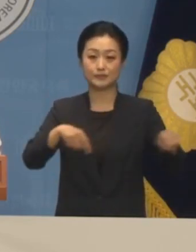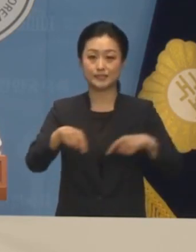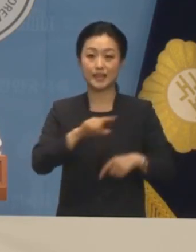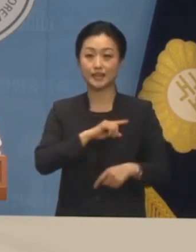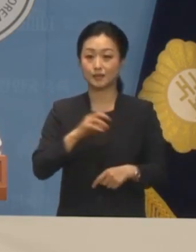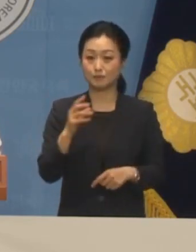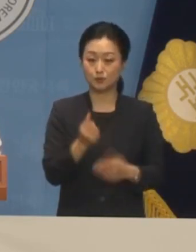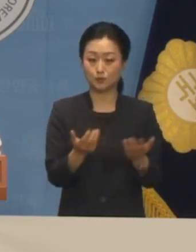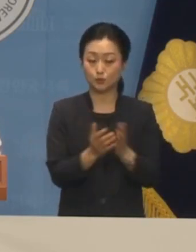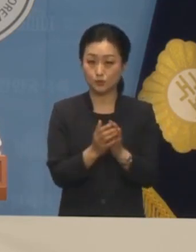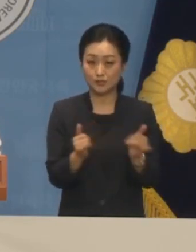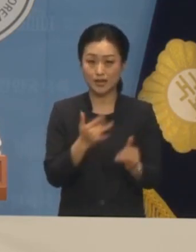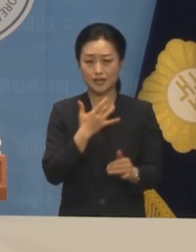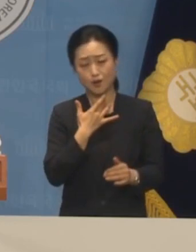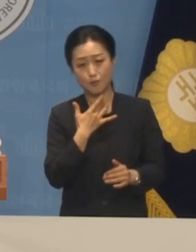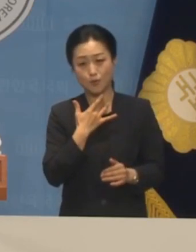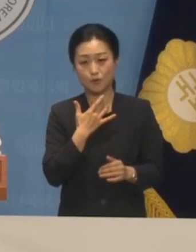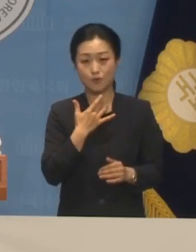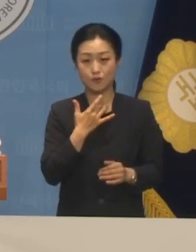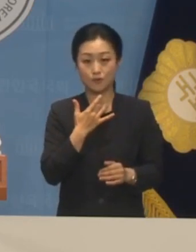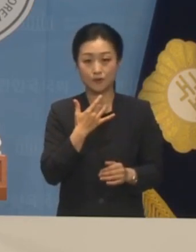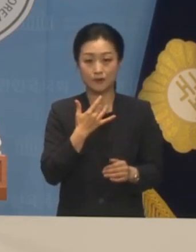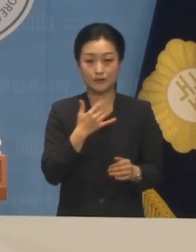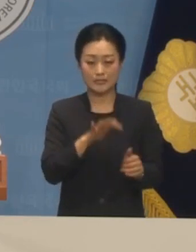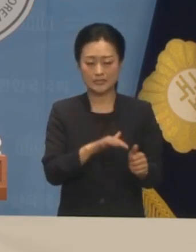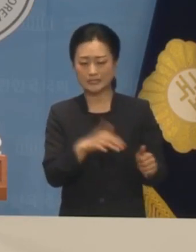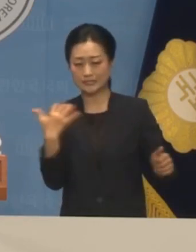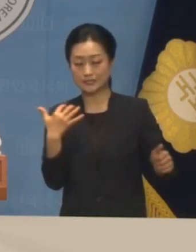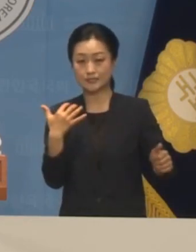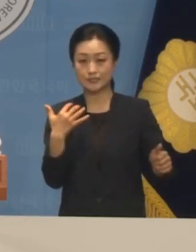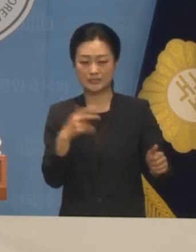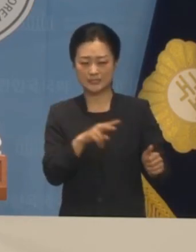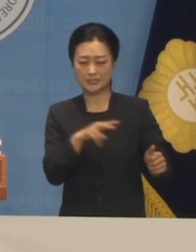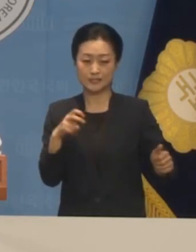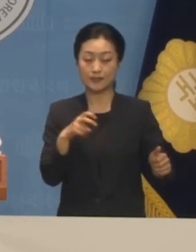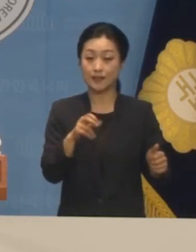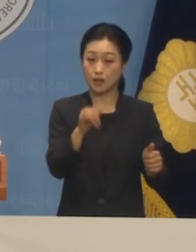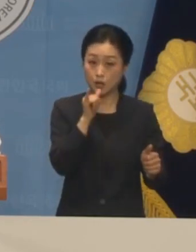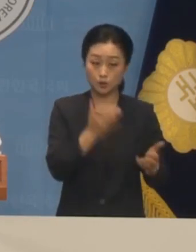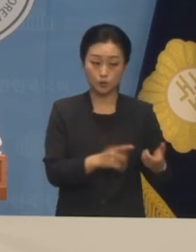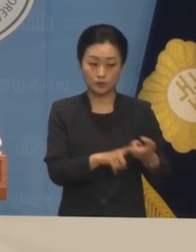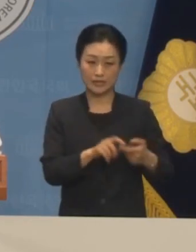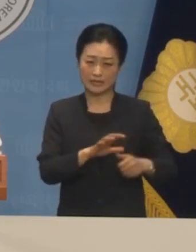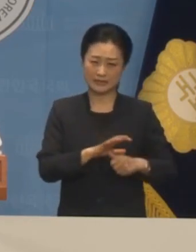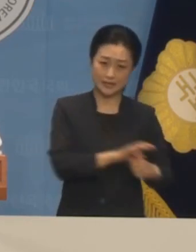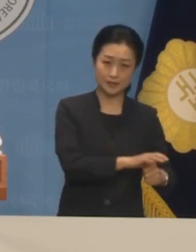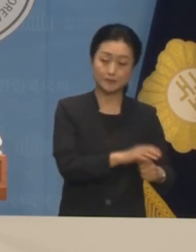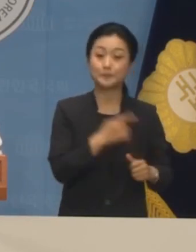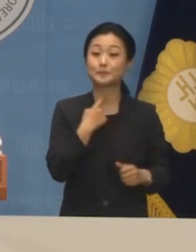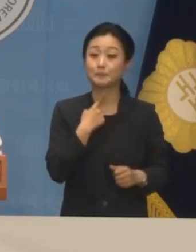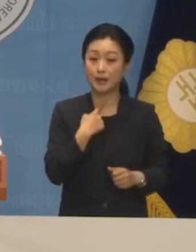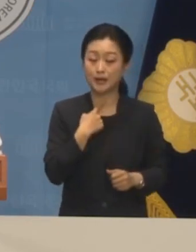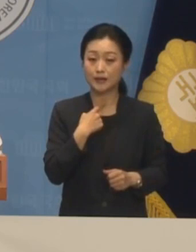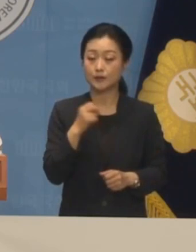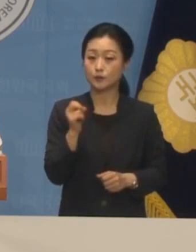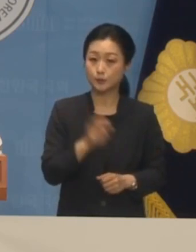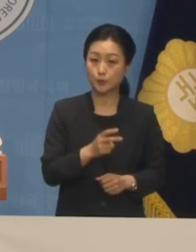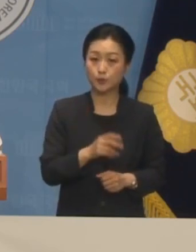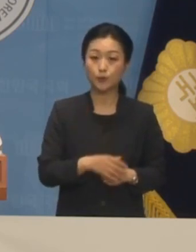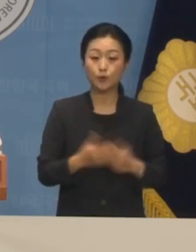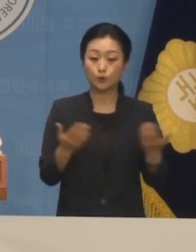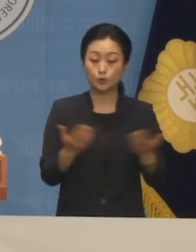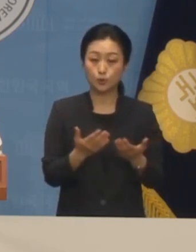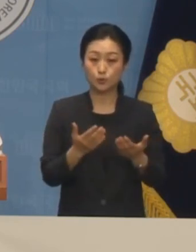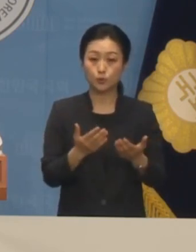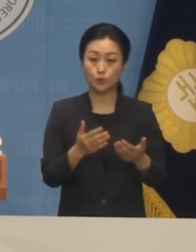노동자에 대한 혐오와 배제를 노골적으로 드러냈으며 노동자를 탄압해 왔습니다 급기야 반노동